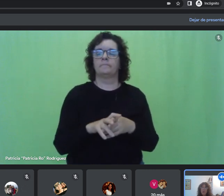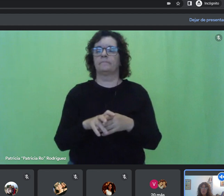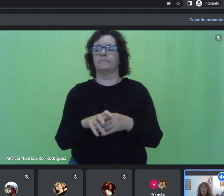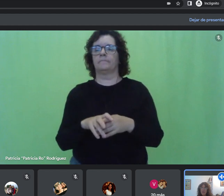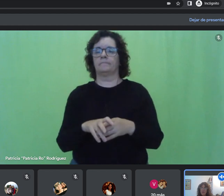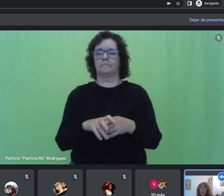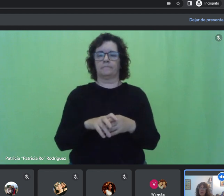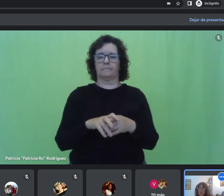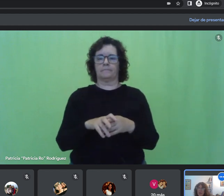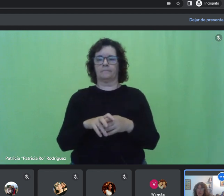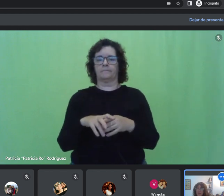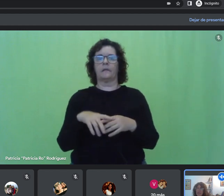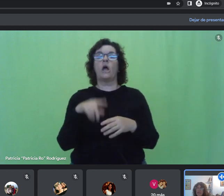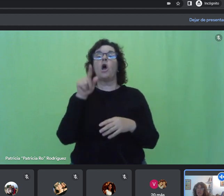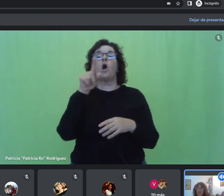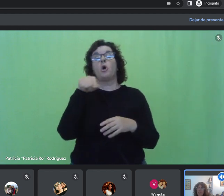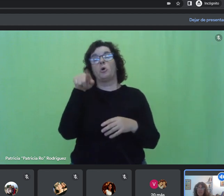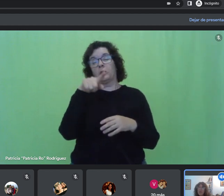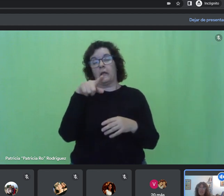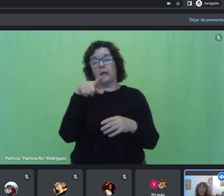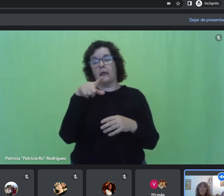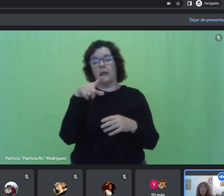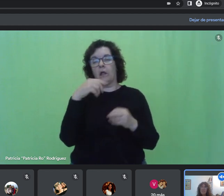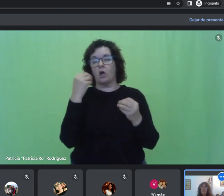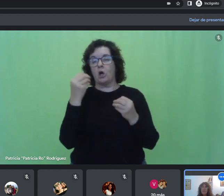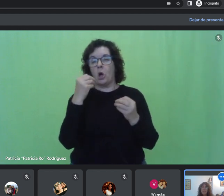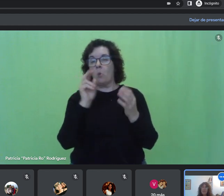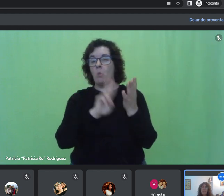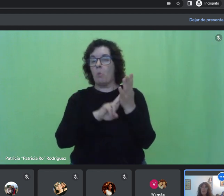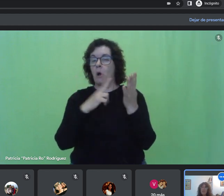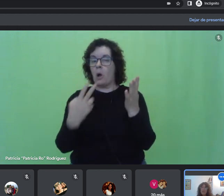¿Cómo lo pusieron? El desafío es